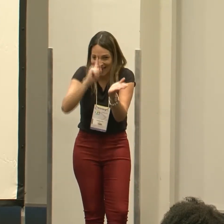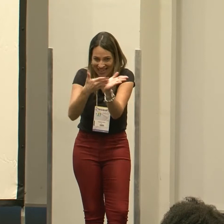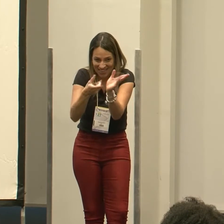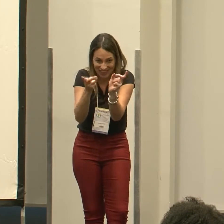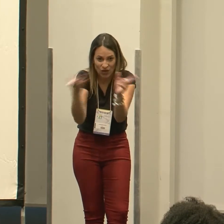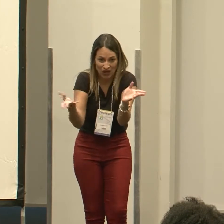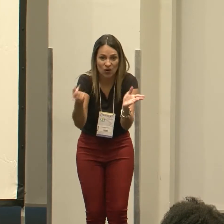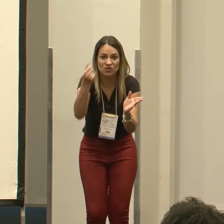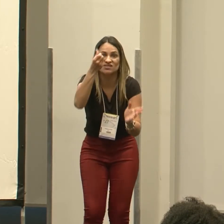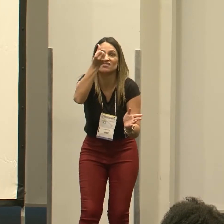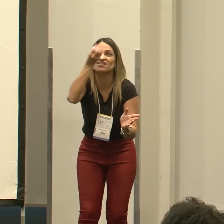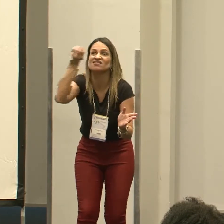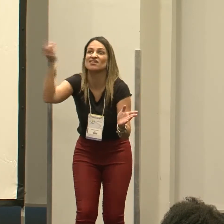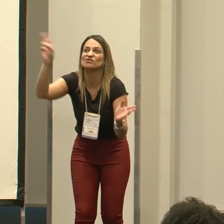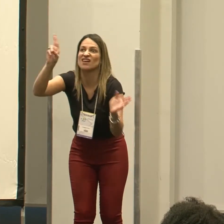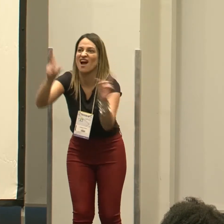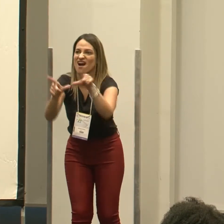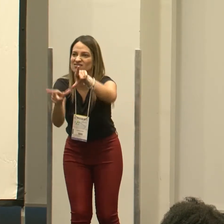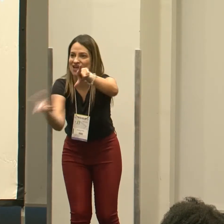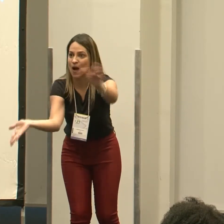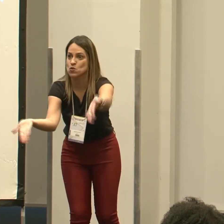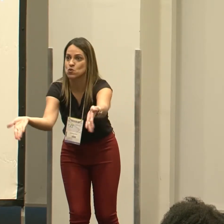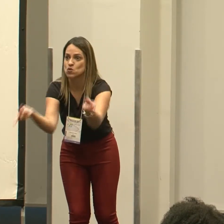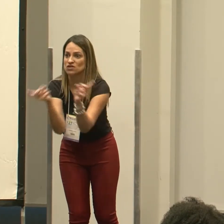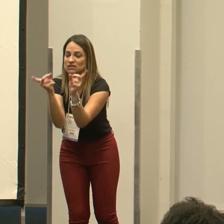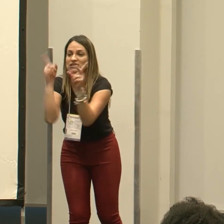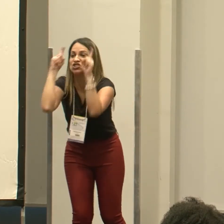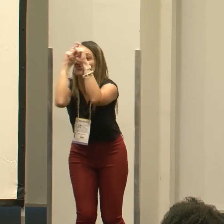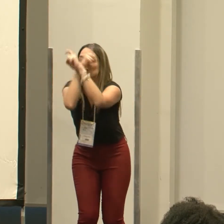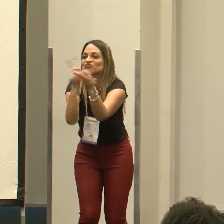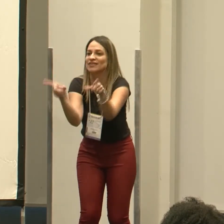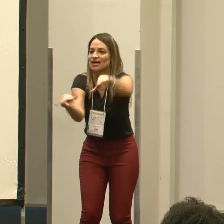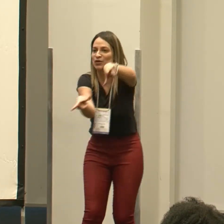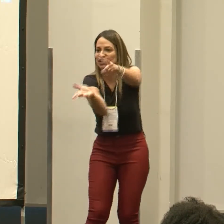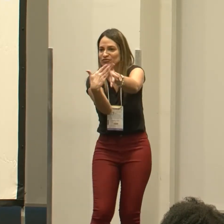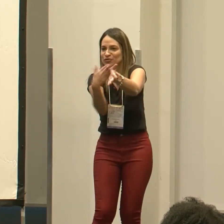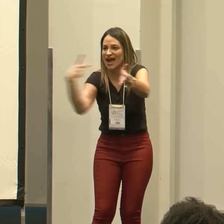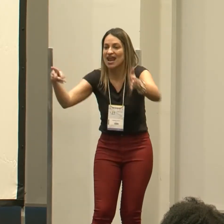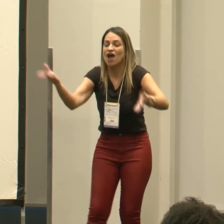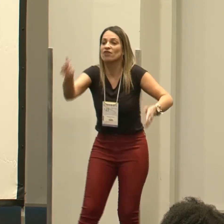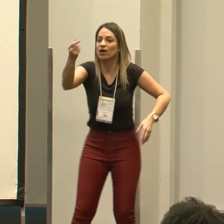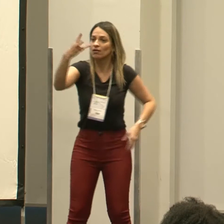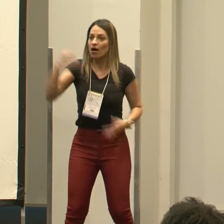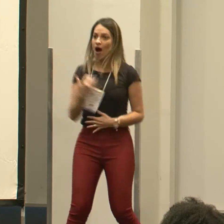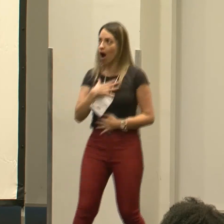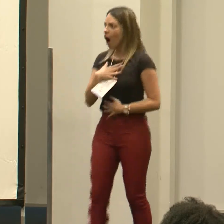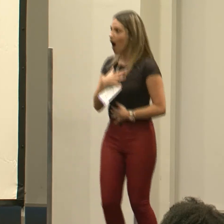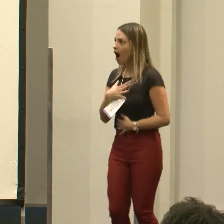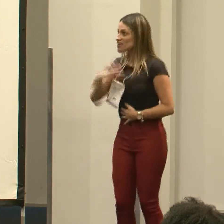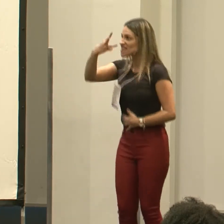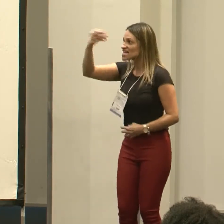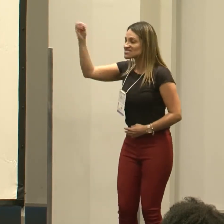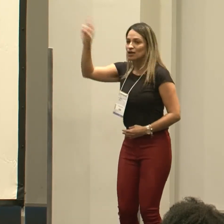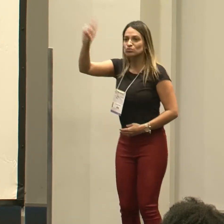eu. O livro que está vendendo hoje, que está R$160, o livro que estava difícil de encontrar, e eu encontrei,